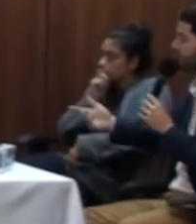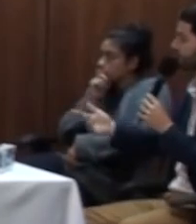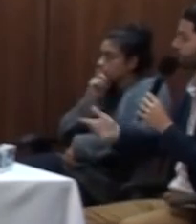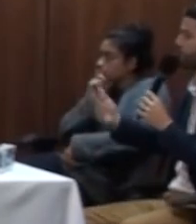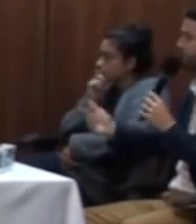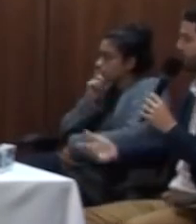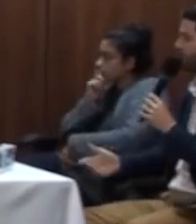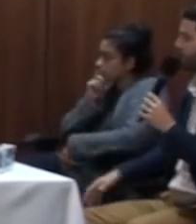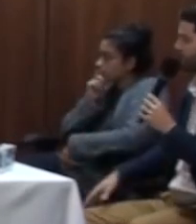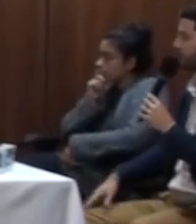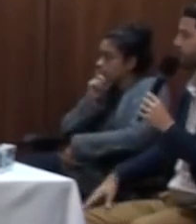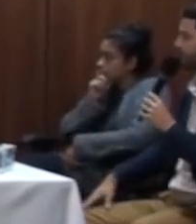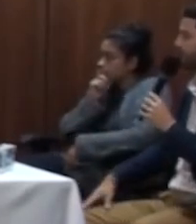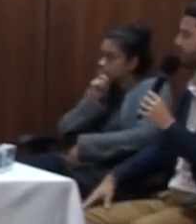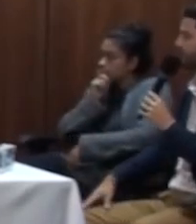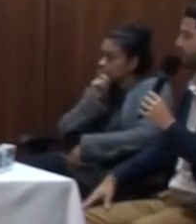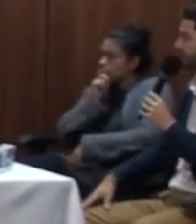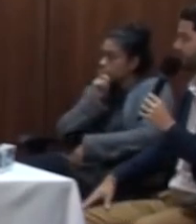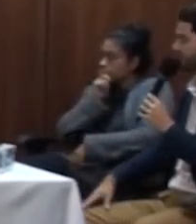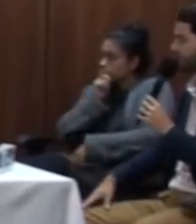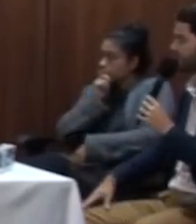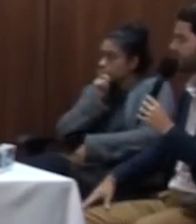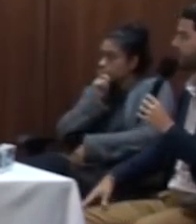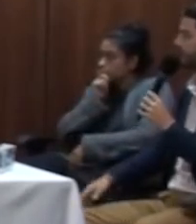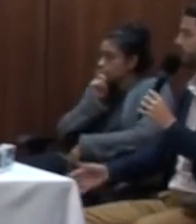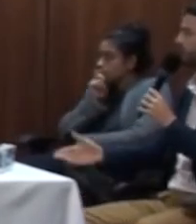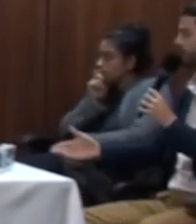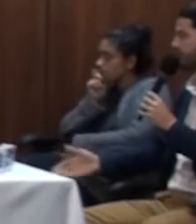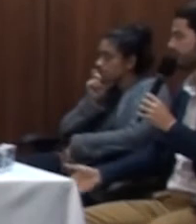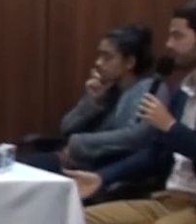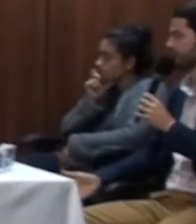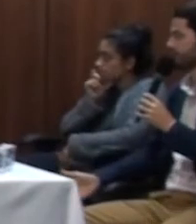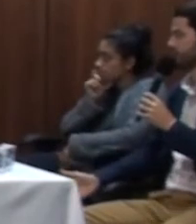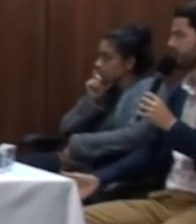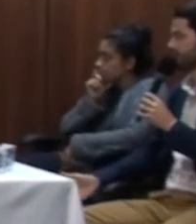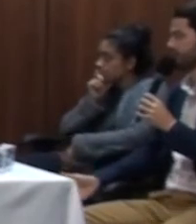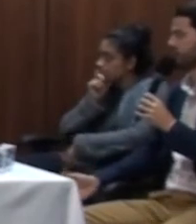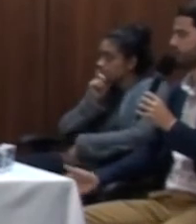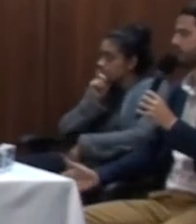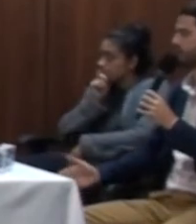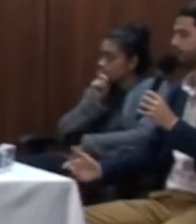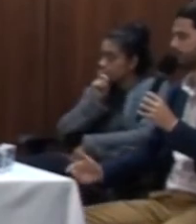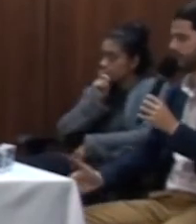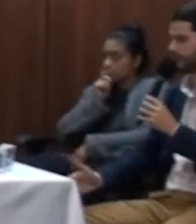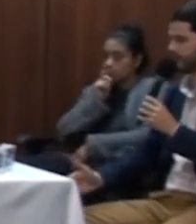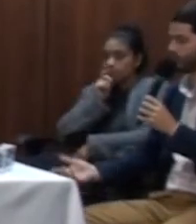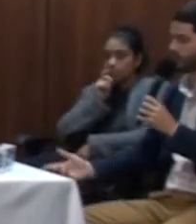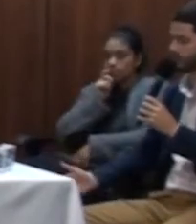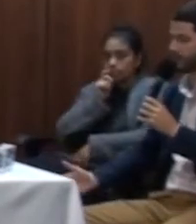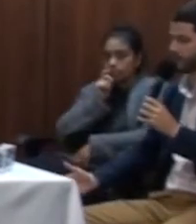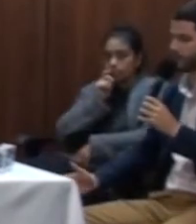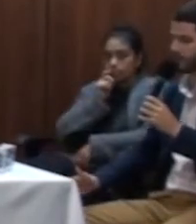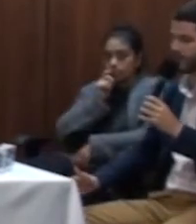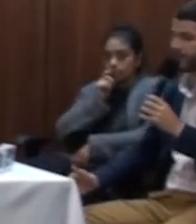a expansão dos procedimentos previstos no âmbito do processo transexualizador, tanto nas modalidades ambulatorial como